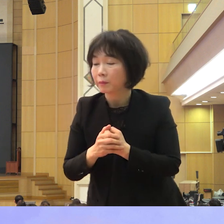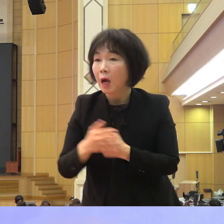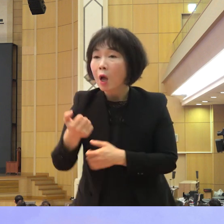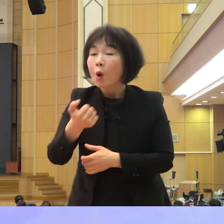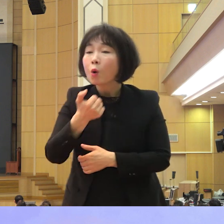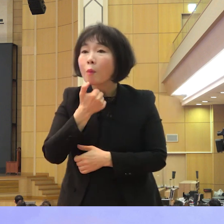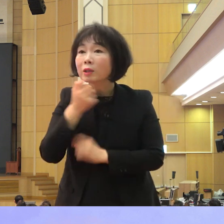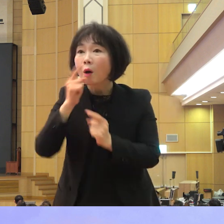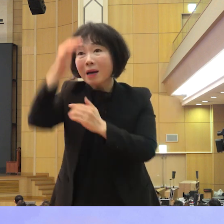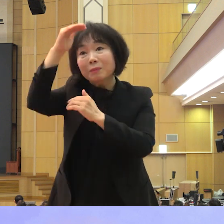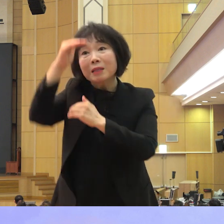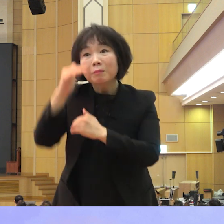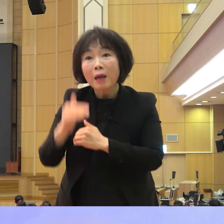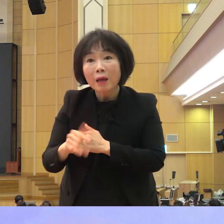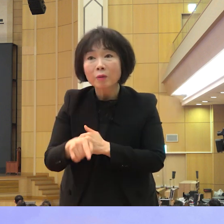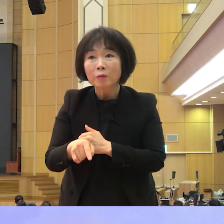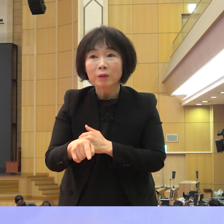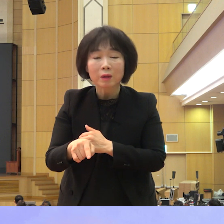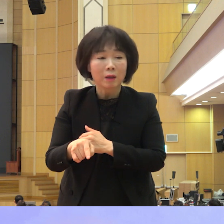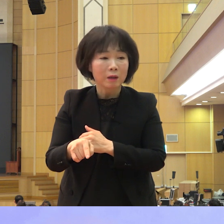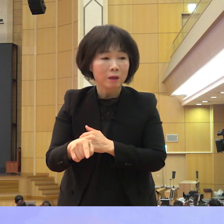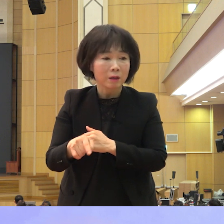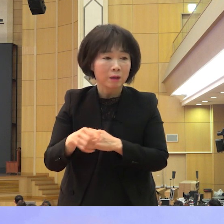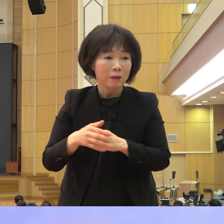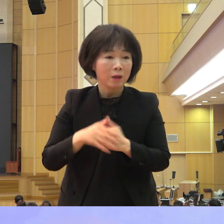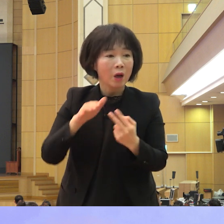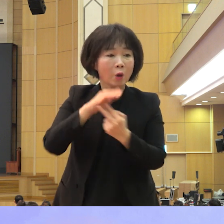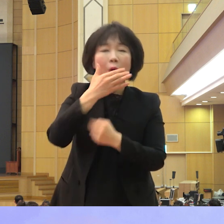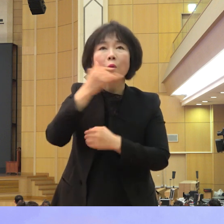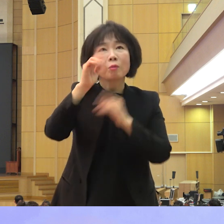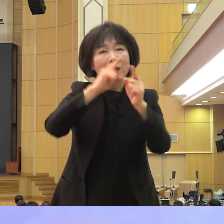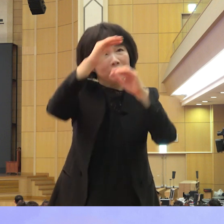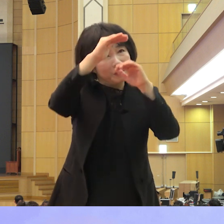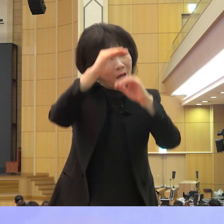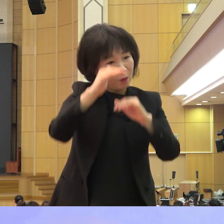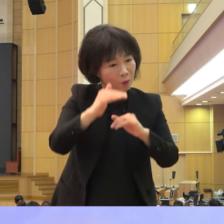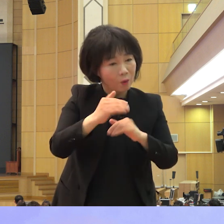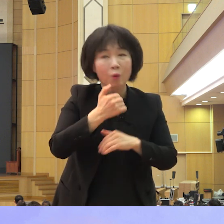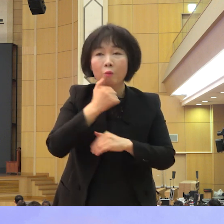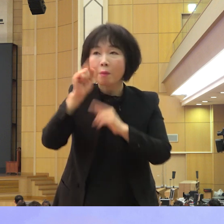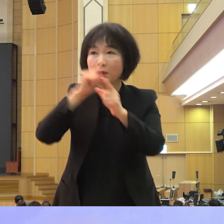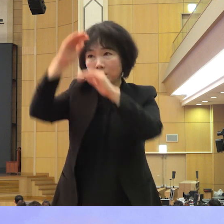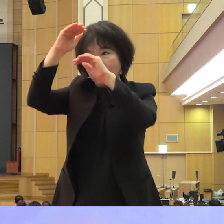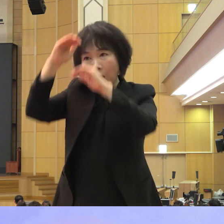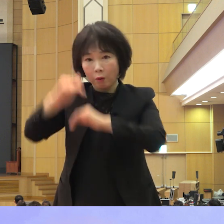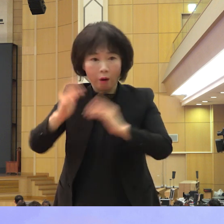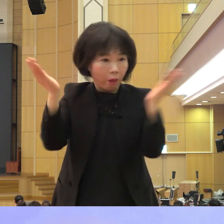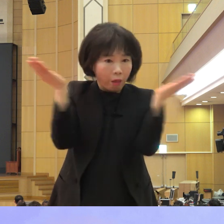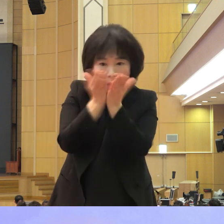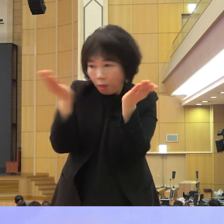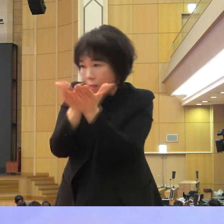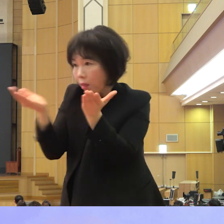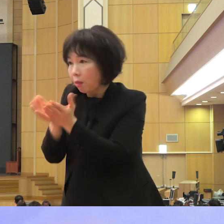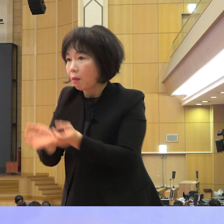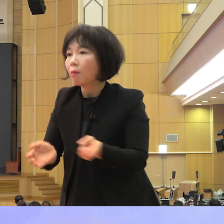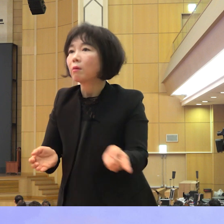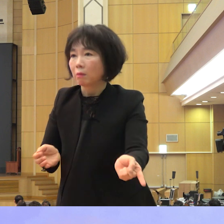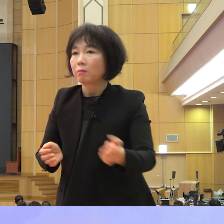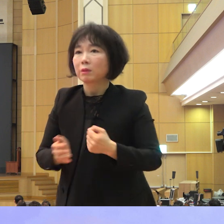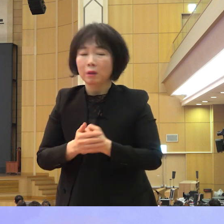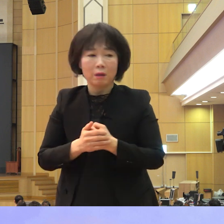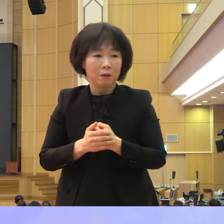로마서의 본문, 요한복음 본문으로 해서 로마서를 통해서 또 요한복음을